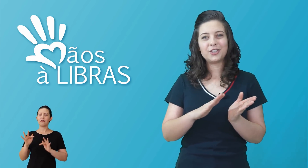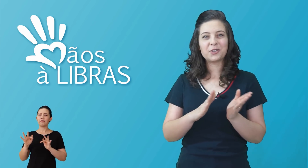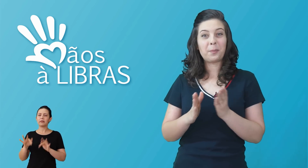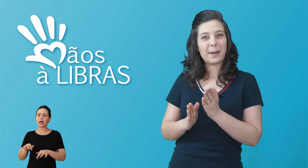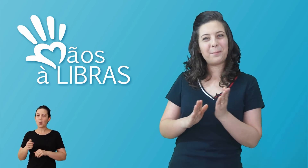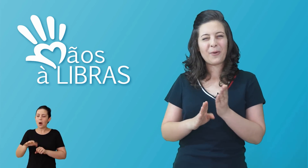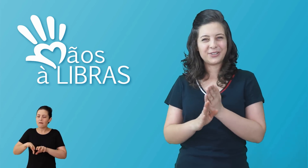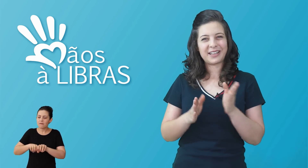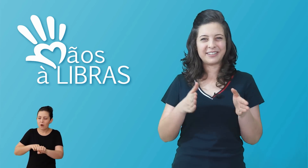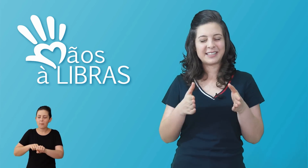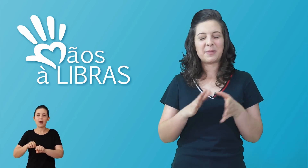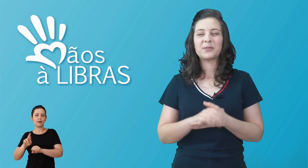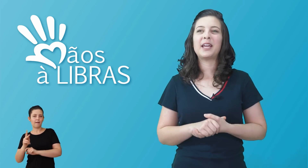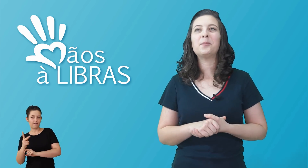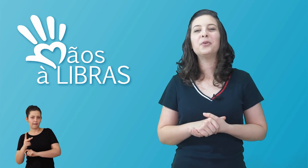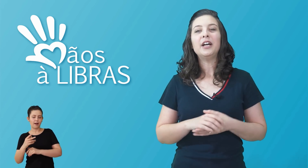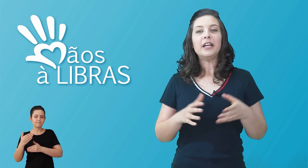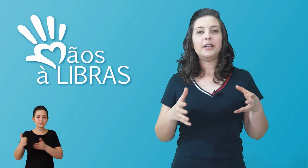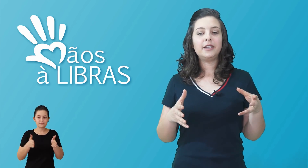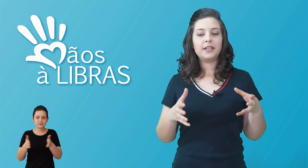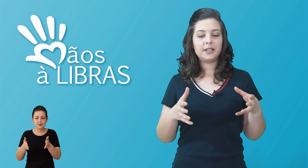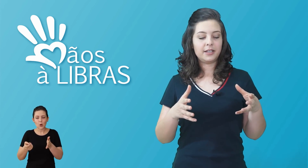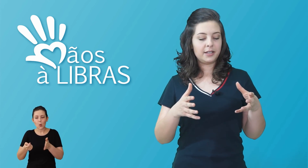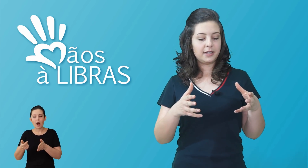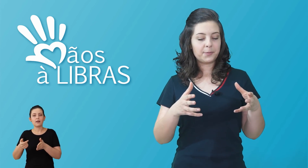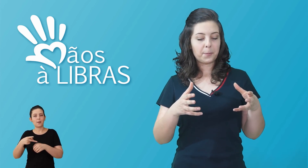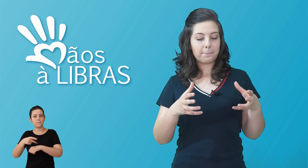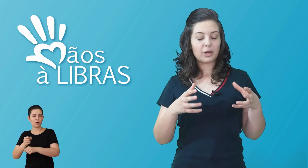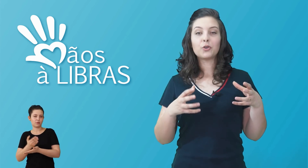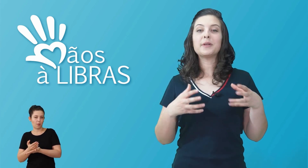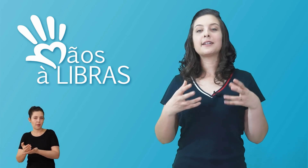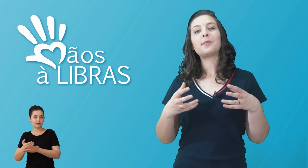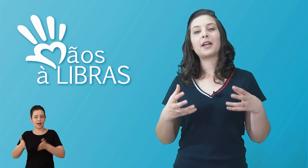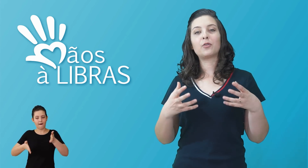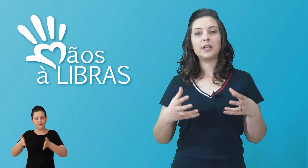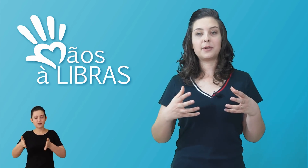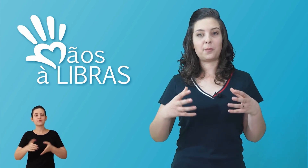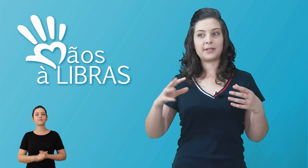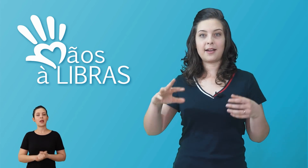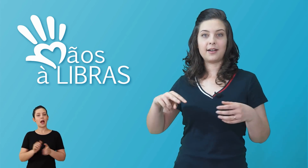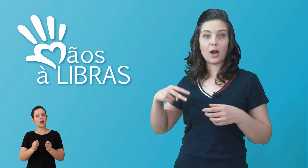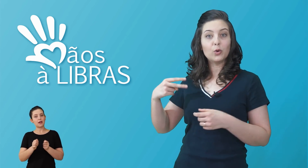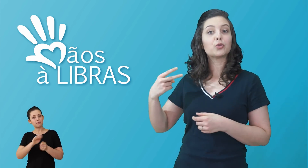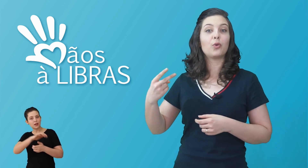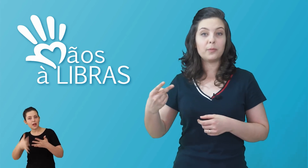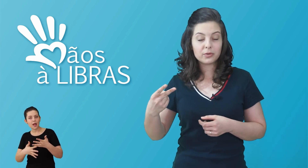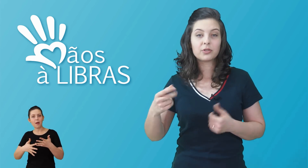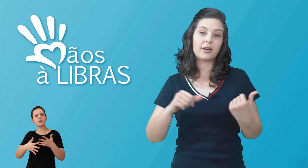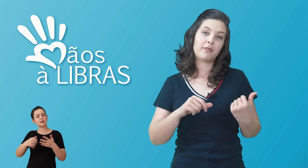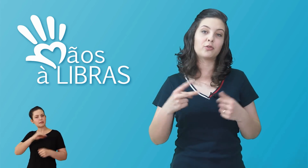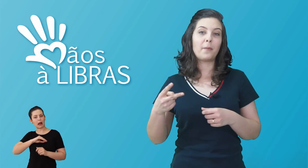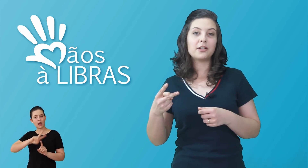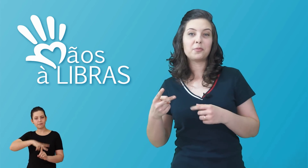a faculdade e indo para pós, eu estava nesse meio tempo e Quando eu comecei a trabalhar com Libras, eu passei a ganhar o